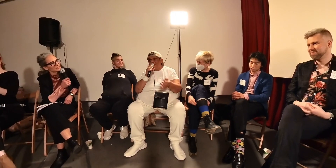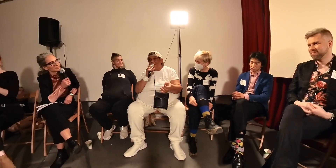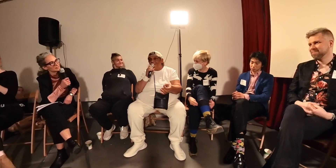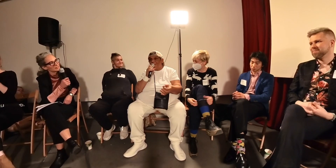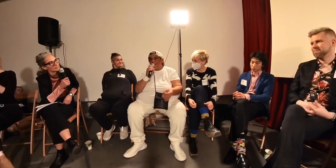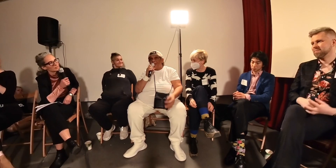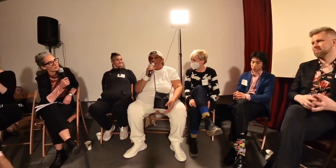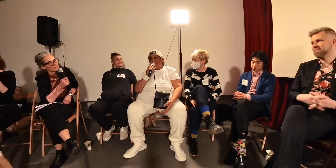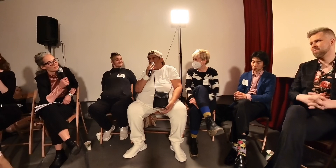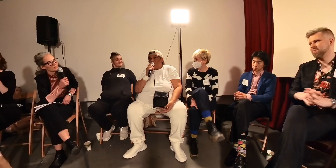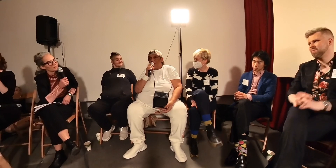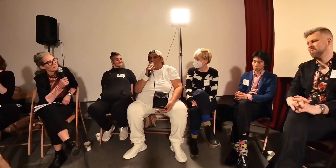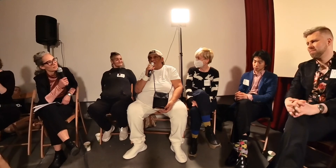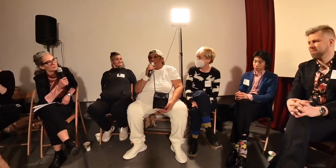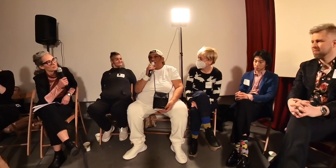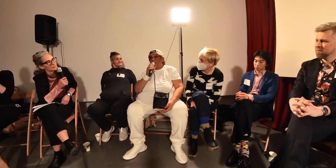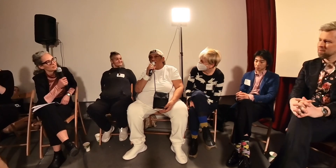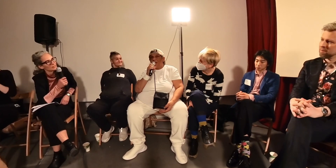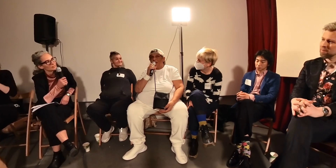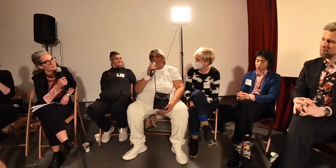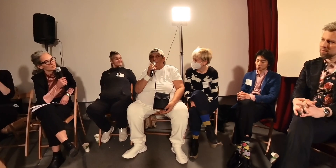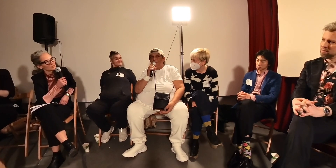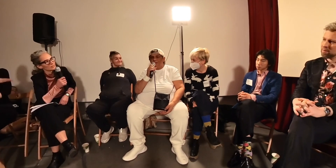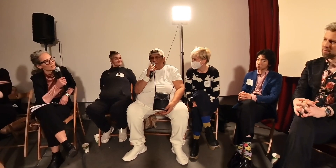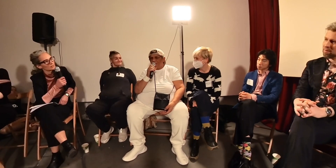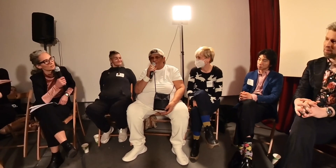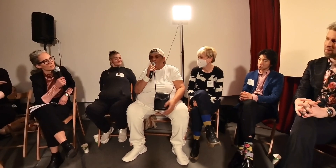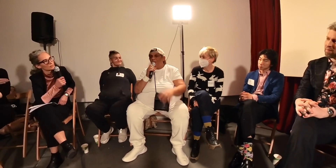všelijaký věci. Nebo jsme na ty trička tiskli i